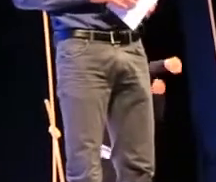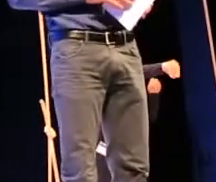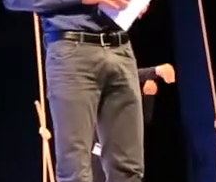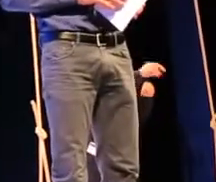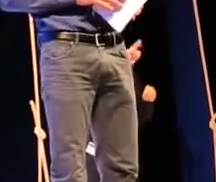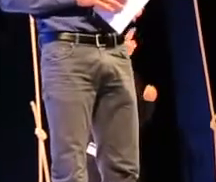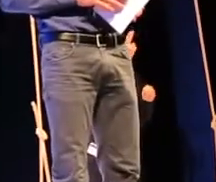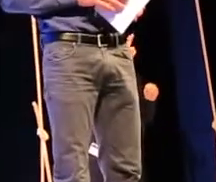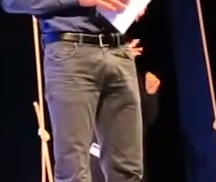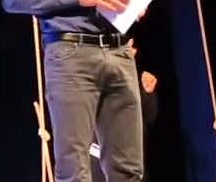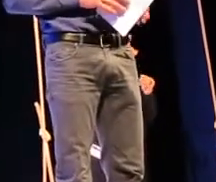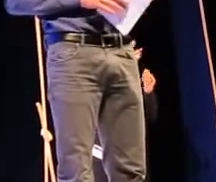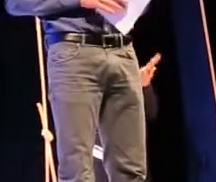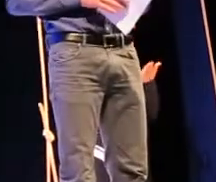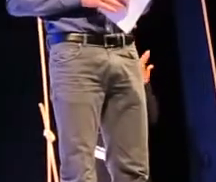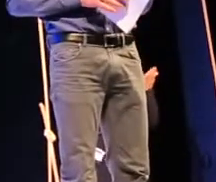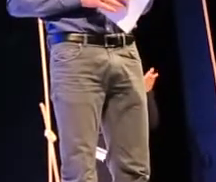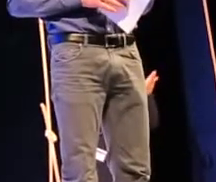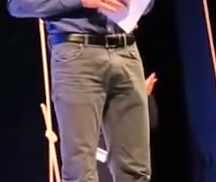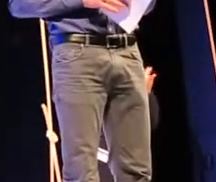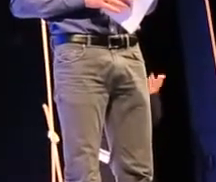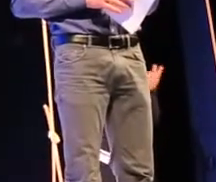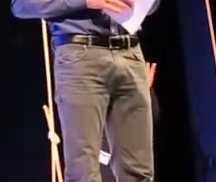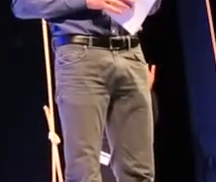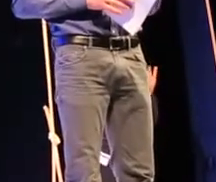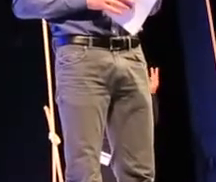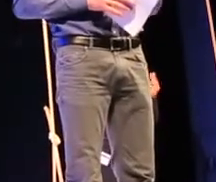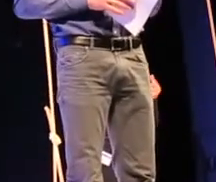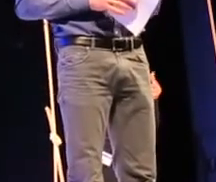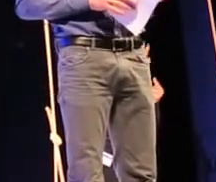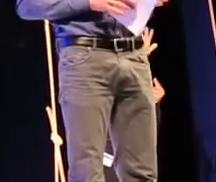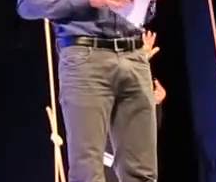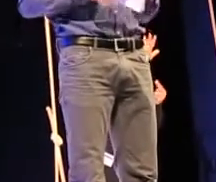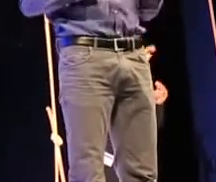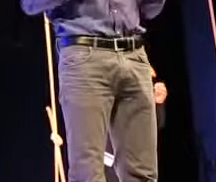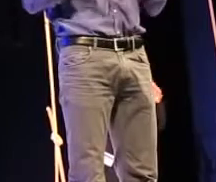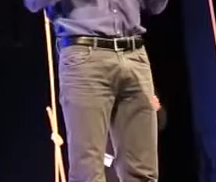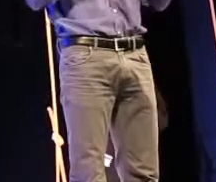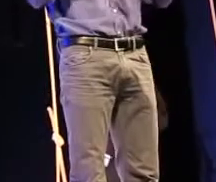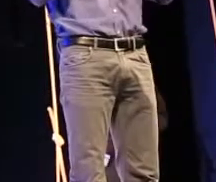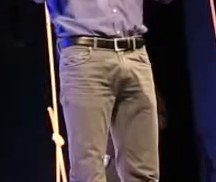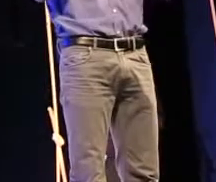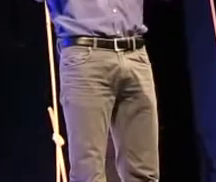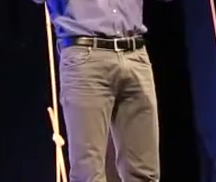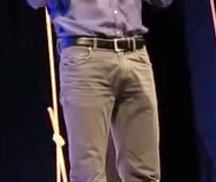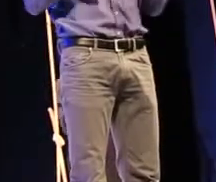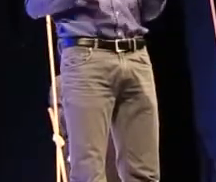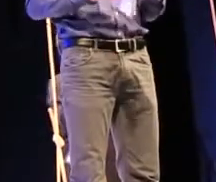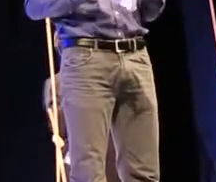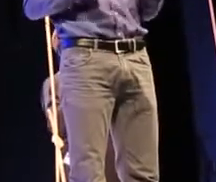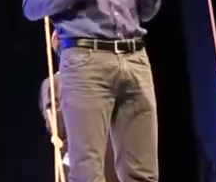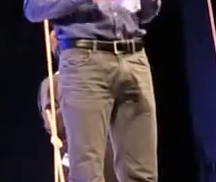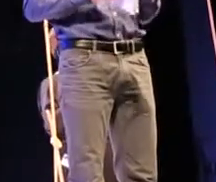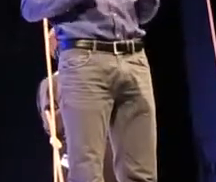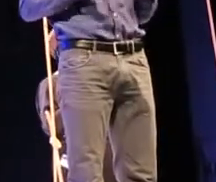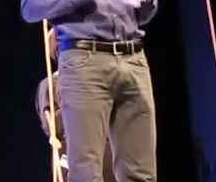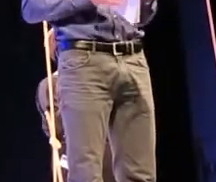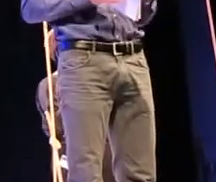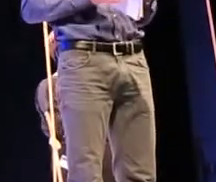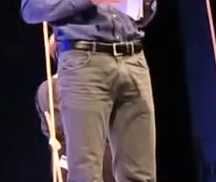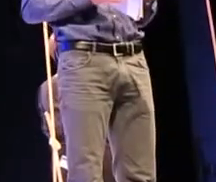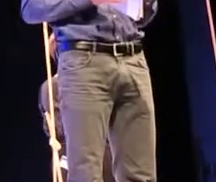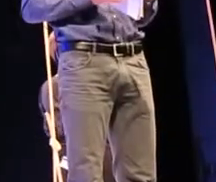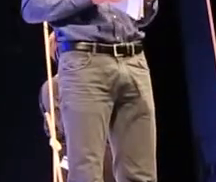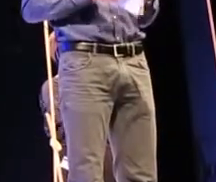it. Och jag tycker att vi ska på något sätt ändå erkänna att det här är det helt avgörande året